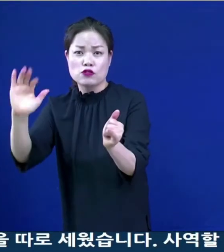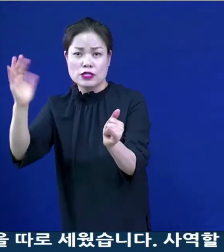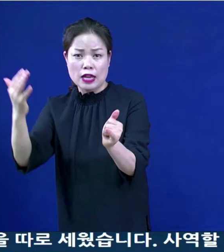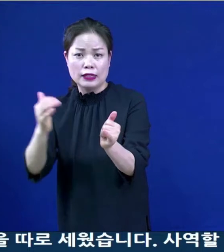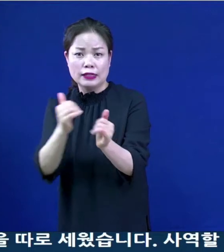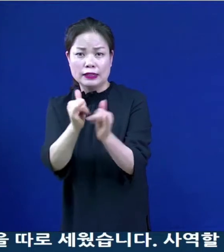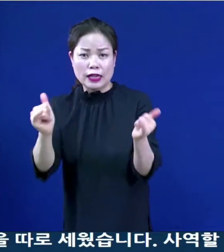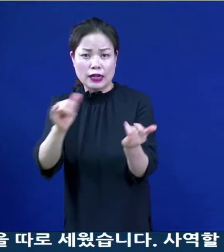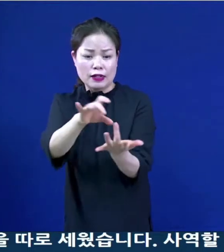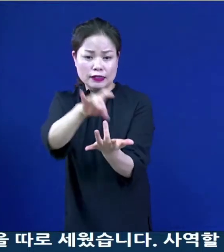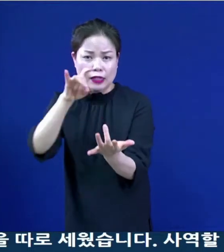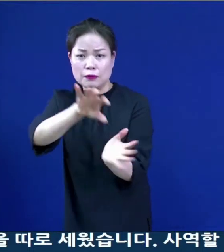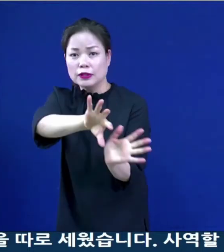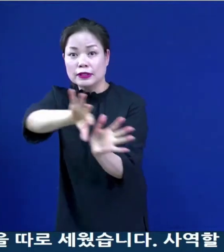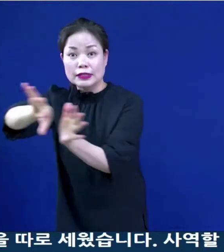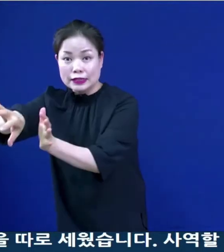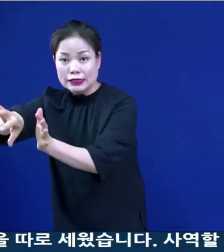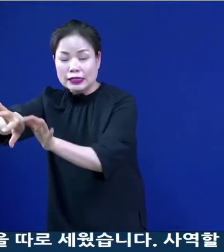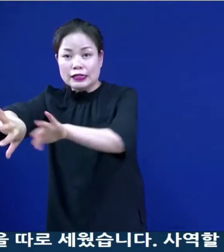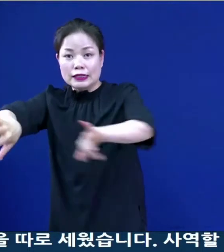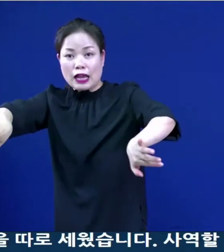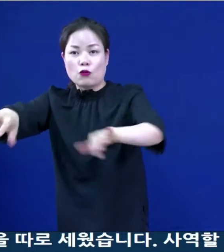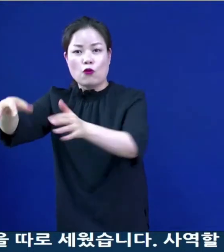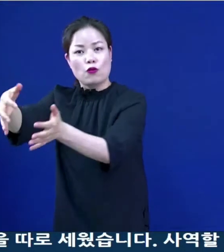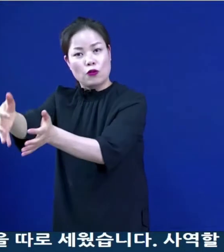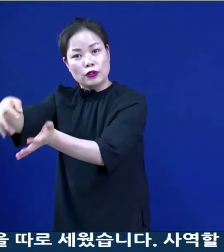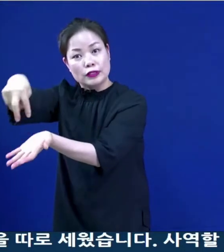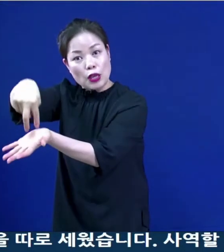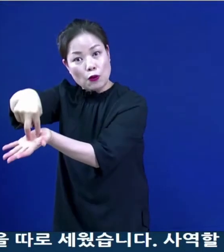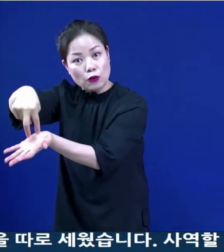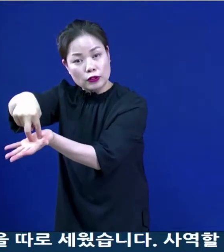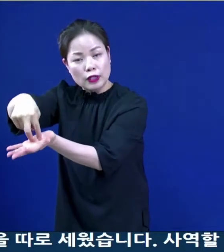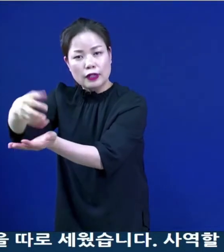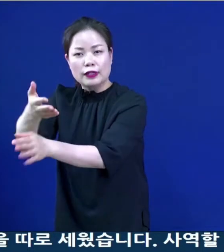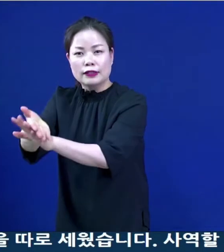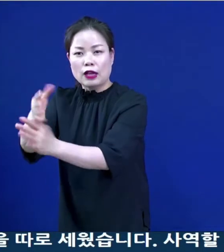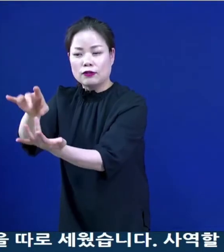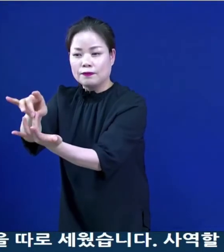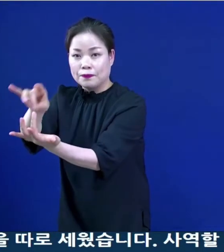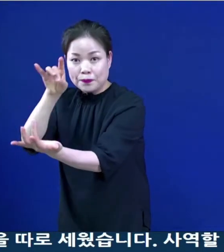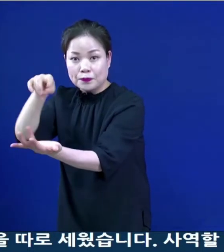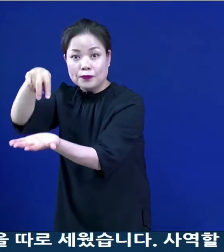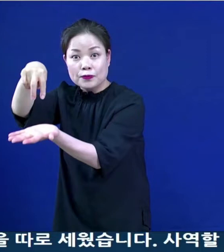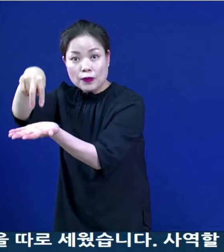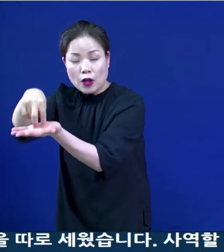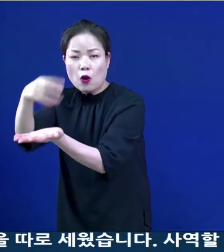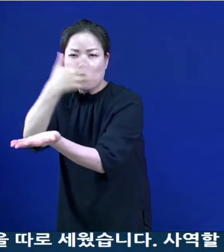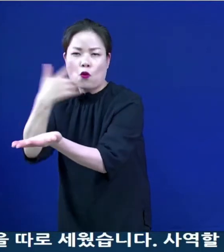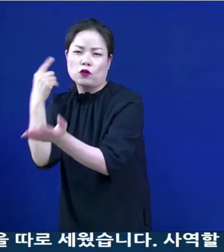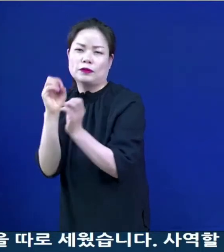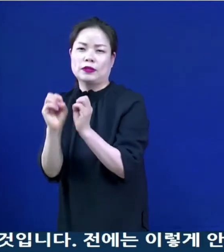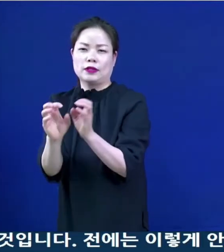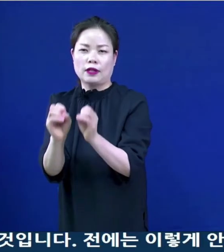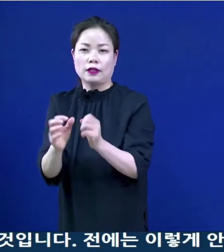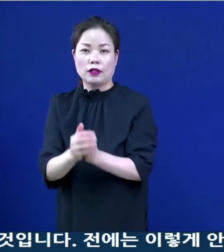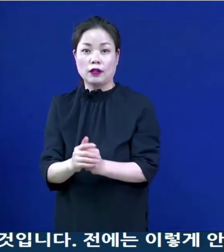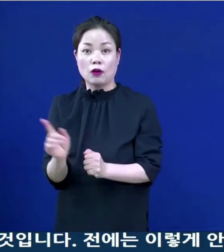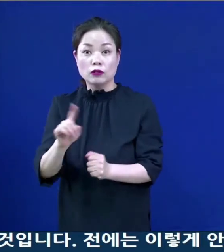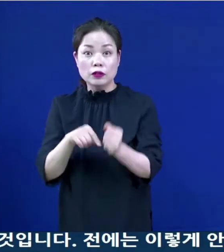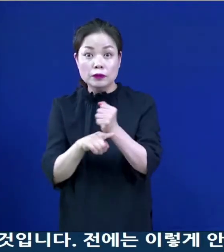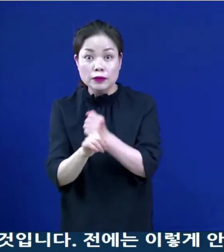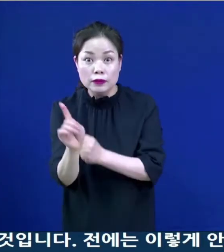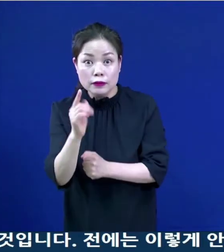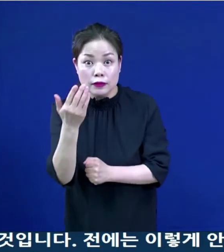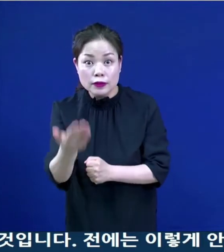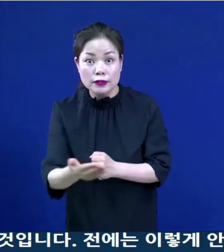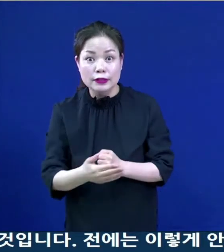그 사람들을 따로 세워가지고 바울이 따로 세운 사람들에게 복음을 전하고, 이 따로 세운 사람들이 어떤 의미냐, 아까